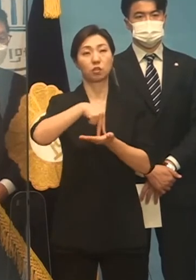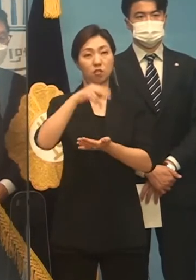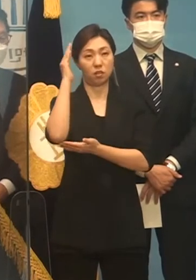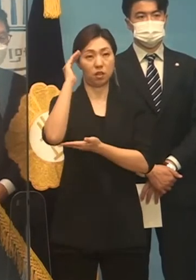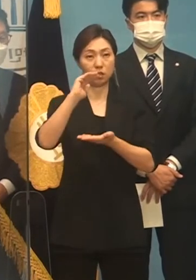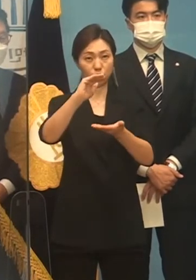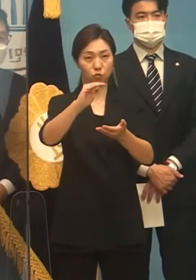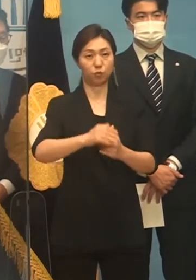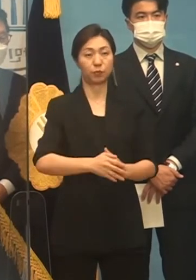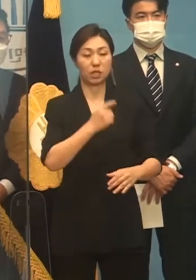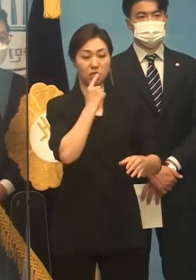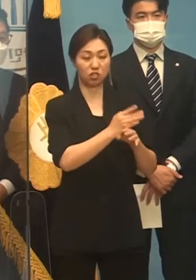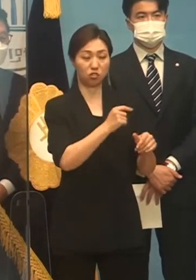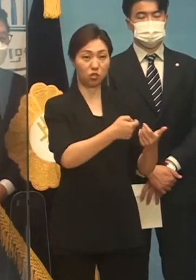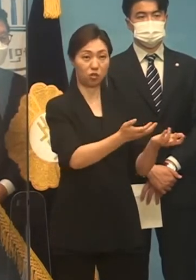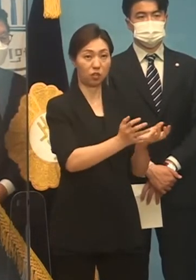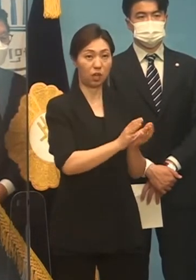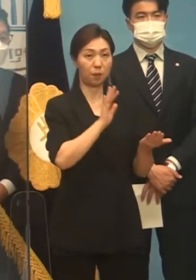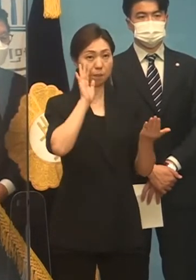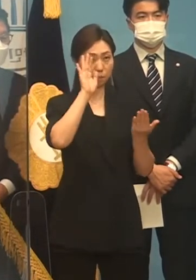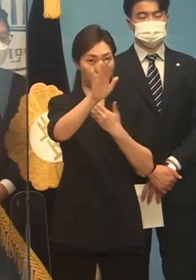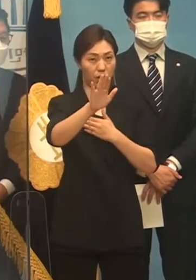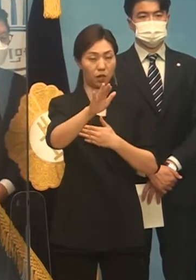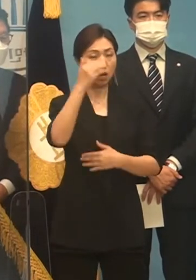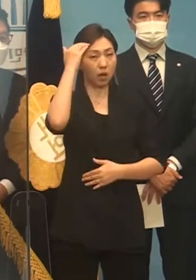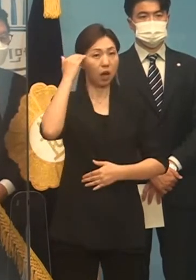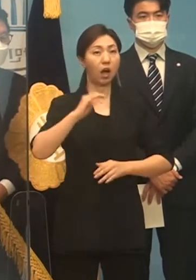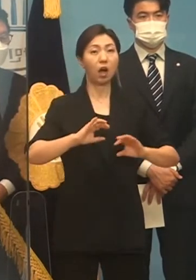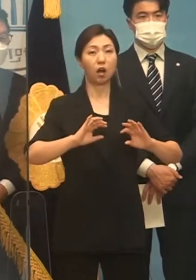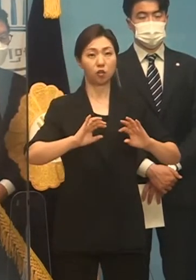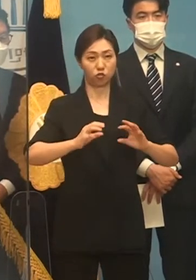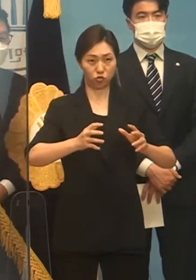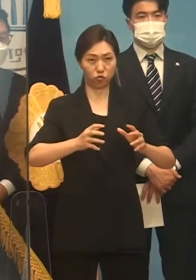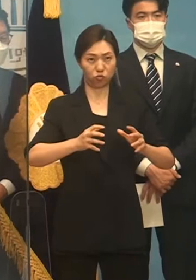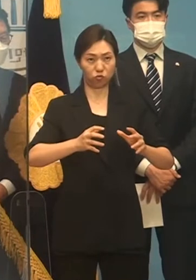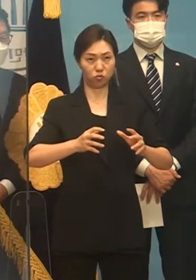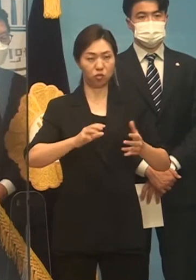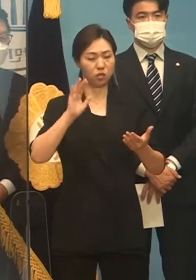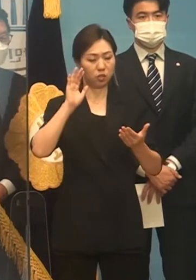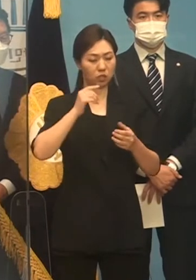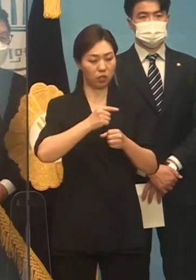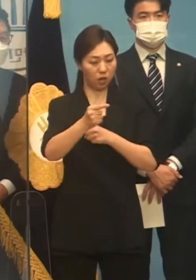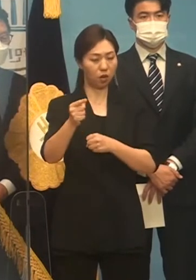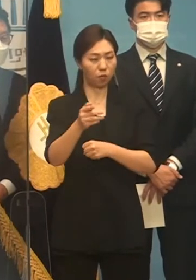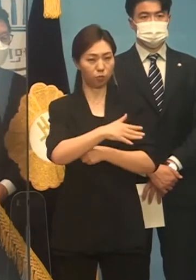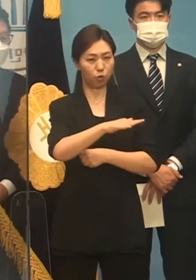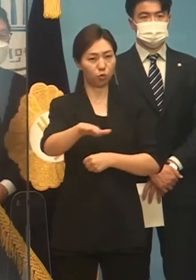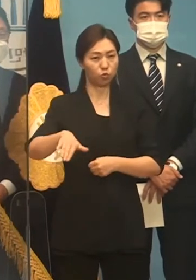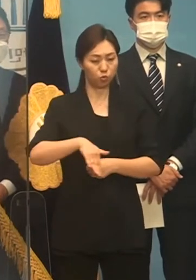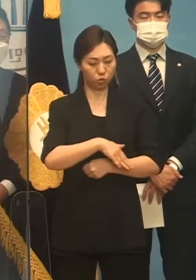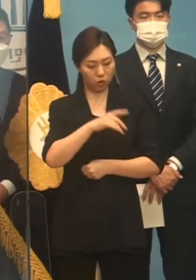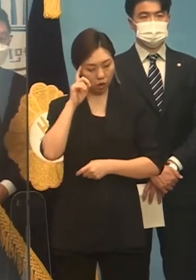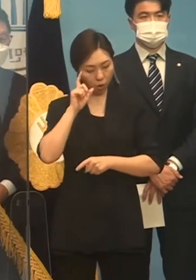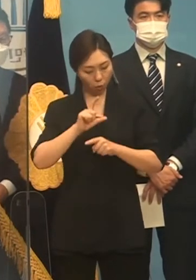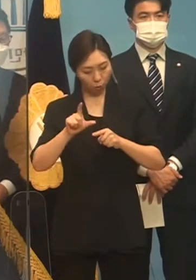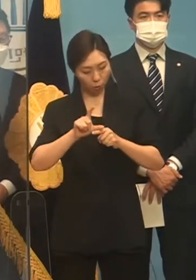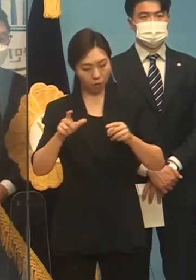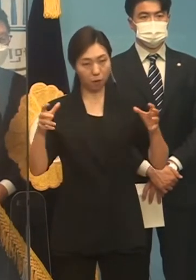미래, 내년부터 이 대한민국에 대한 저희의 생각을 모아 국민들께 부탁